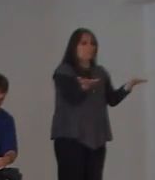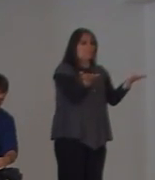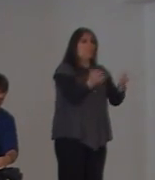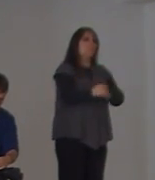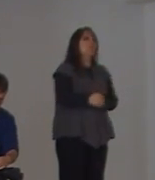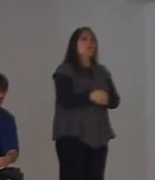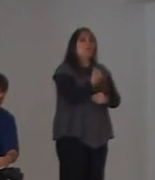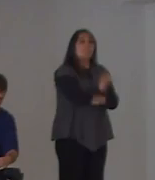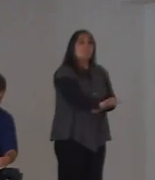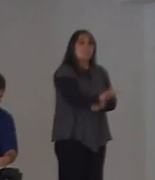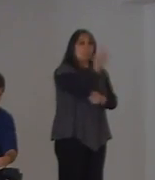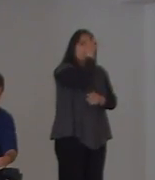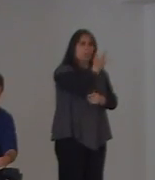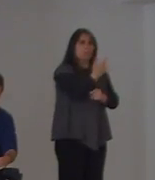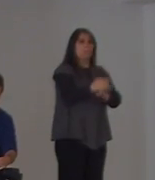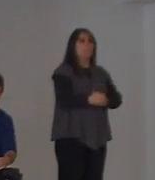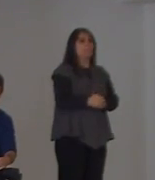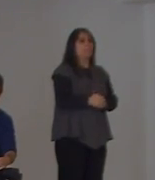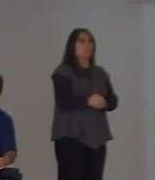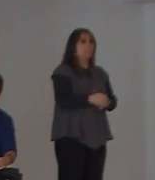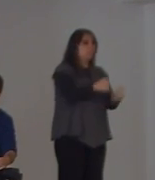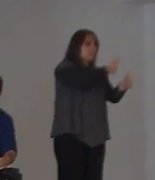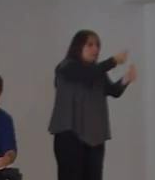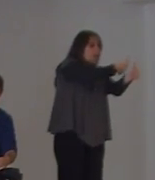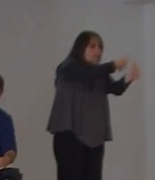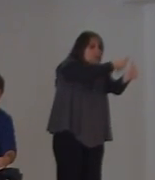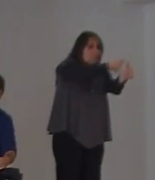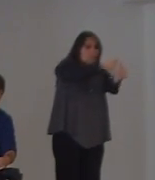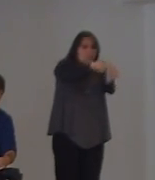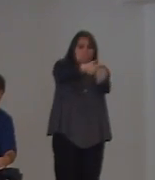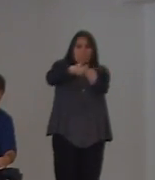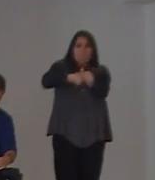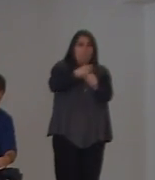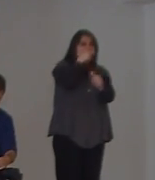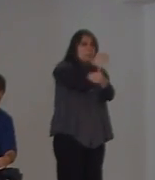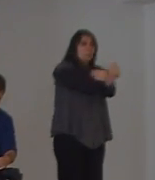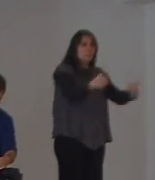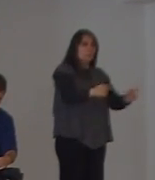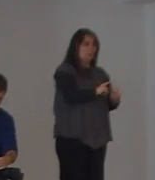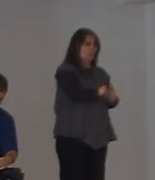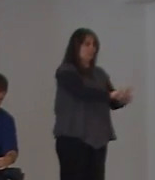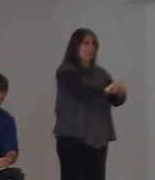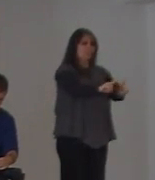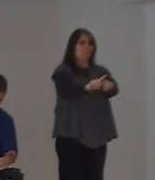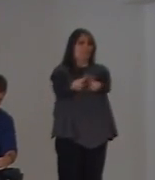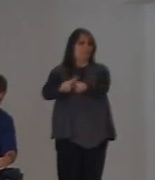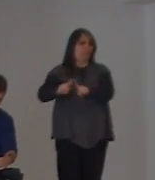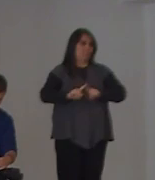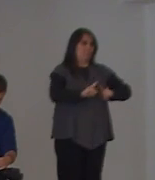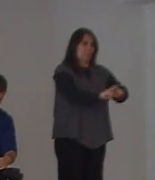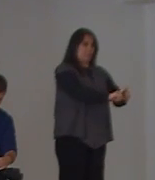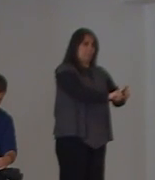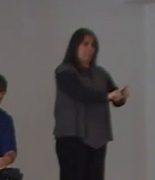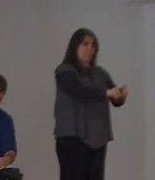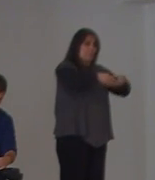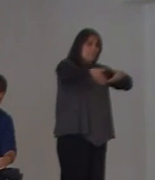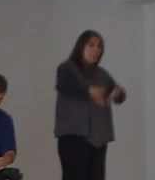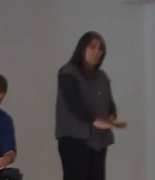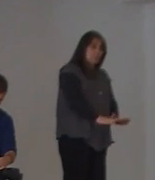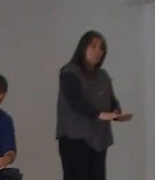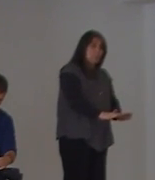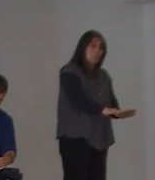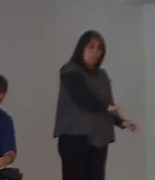en cuenta que cada niño es un mundo diferente. Desde el mismo momento del